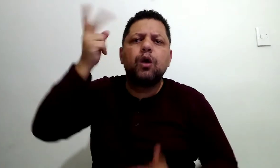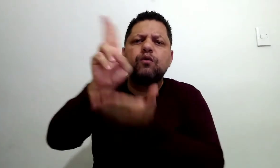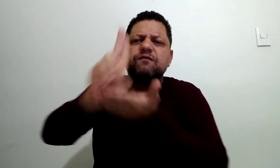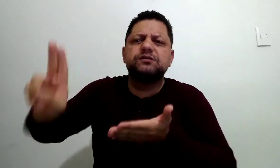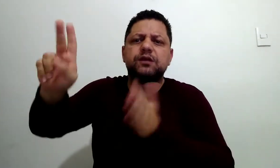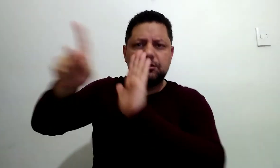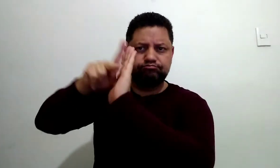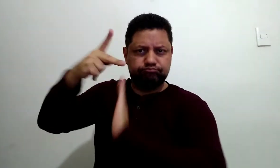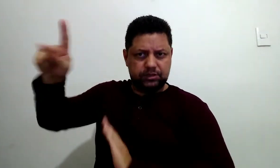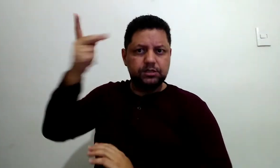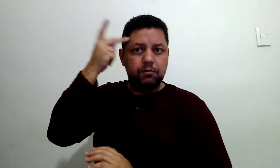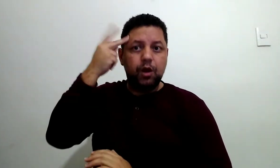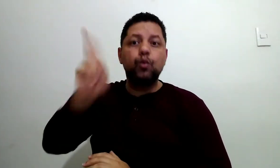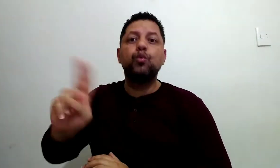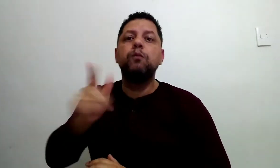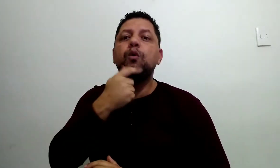Paulo, Edson Telles,